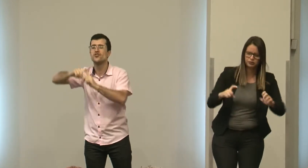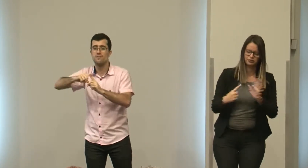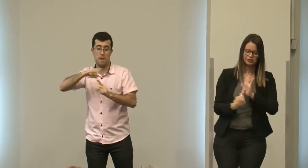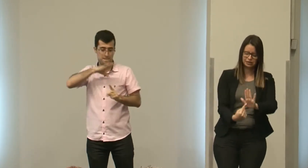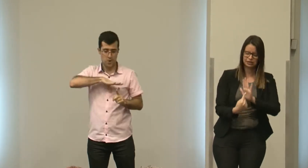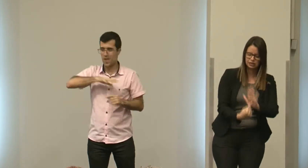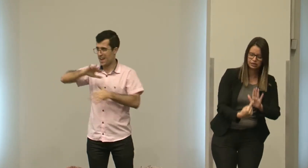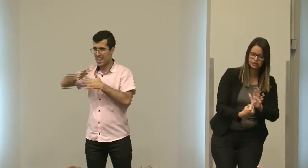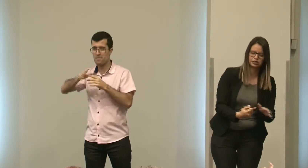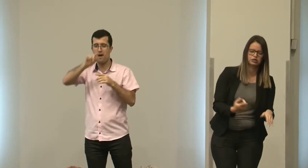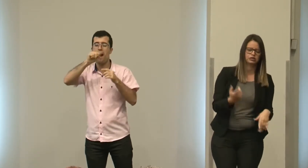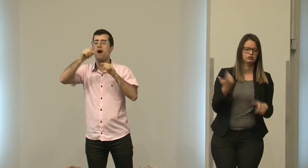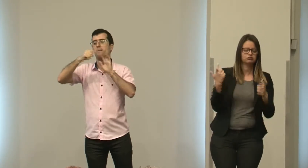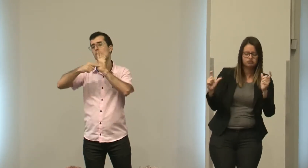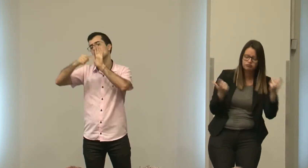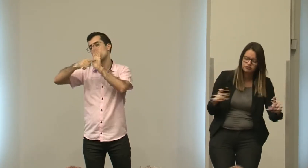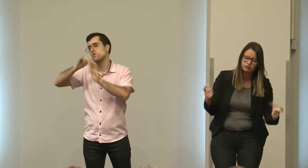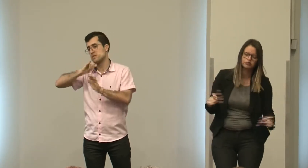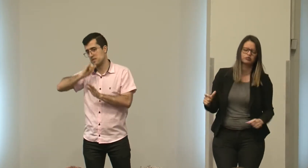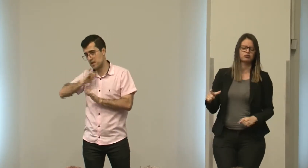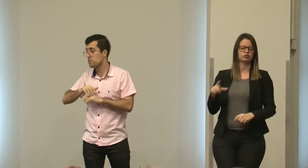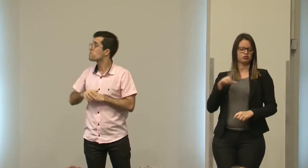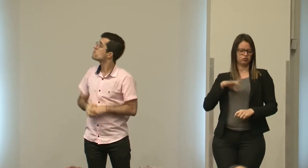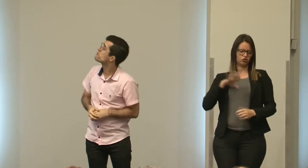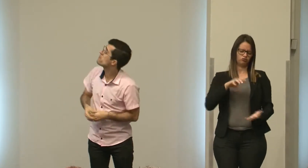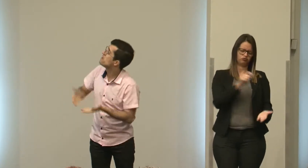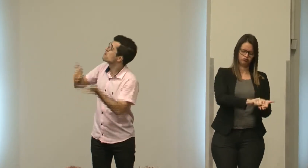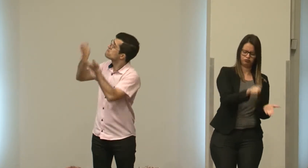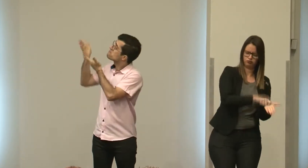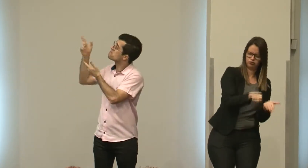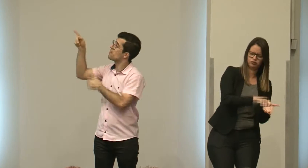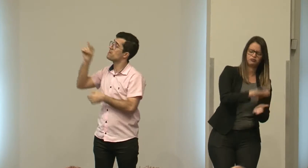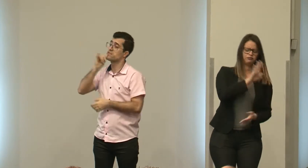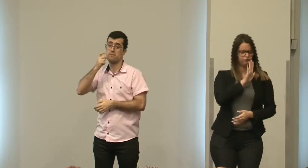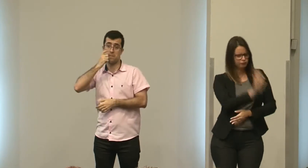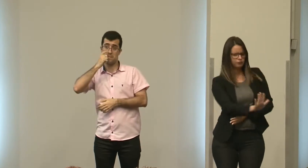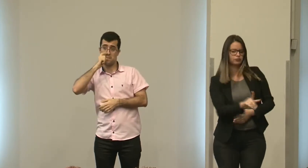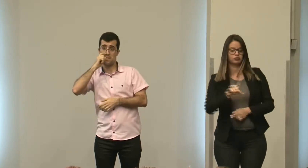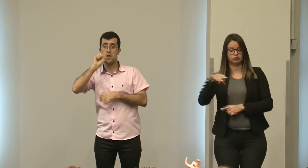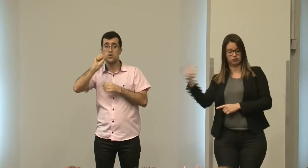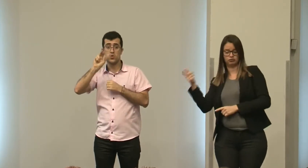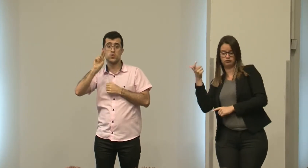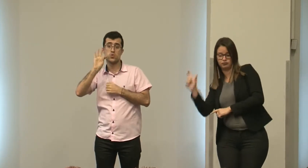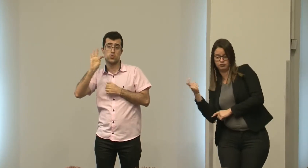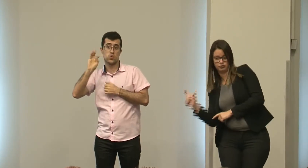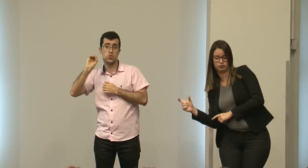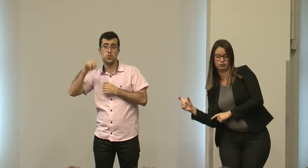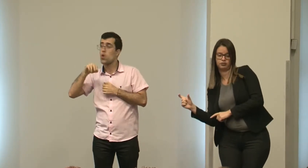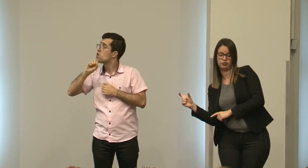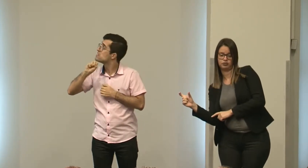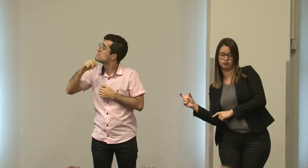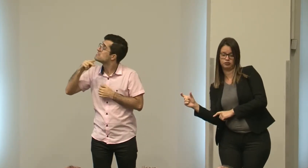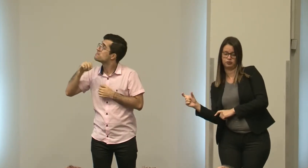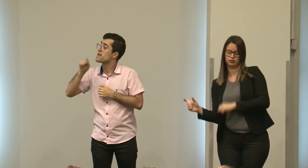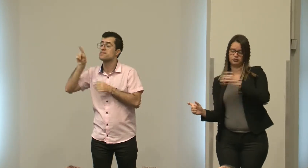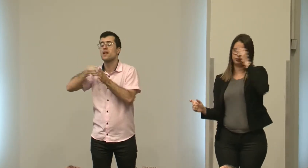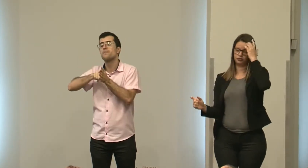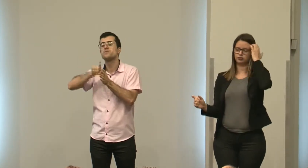Onde, por exemplo, o autor apresenta fontes específicas e exemplos necessários para a minha pesquisa.